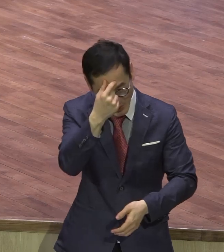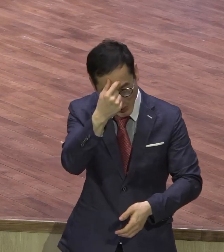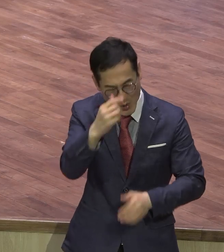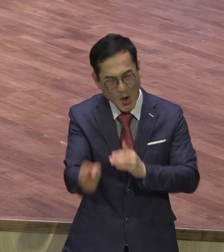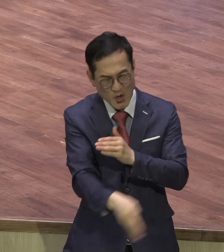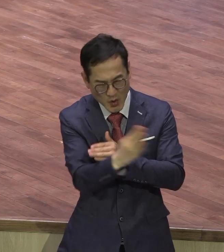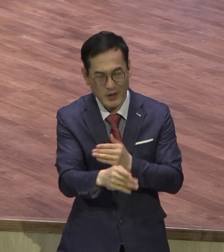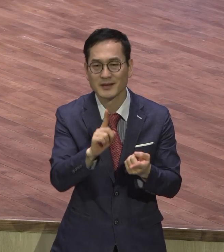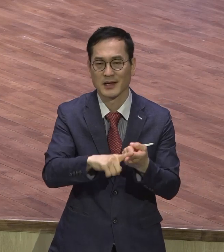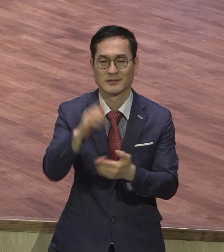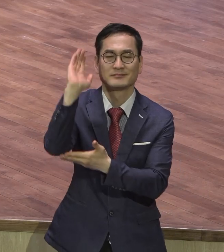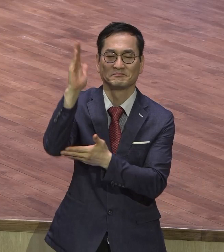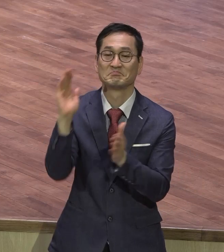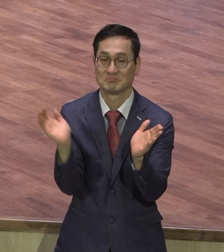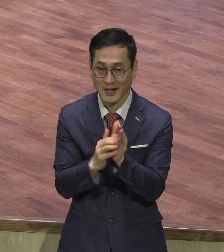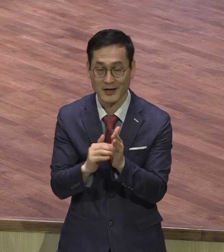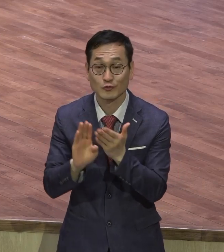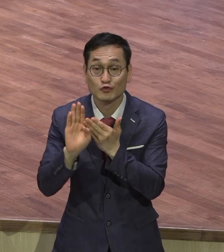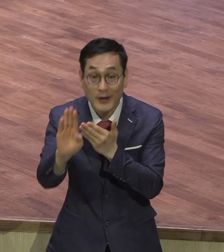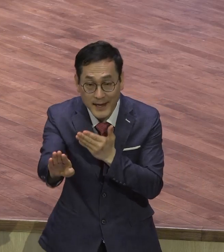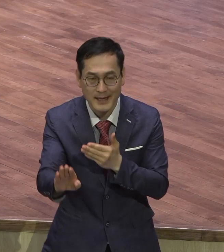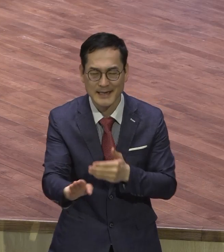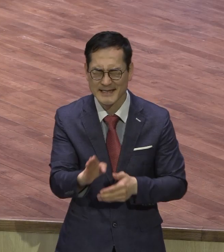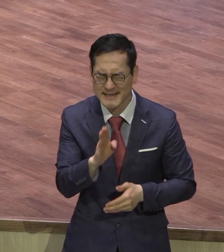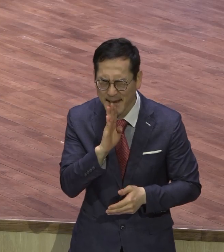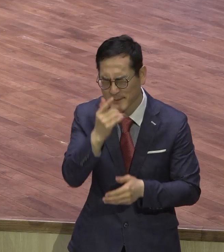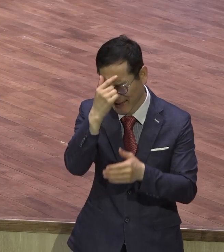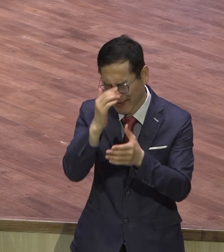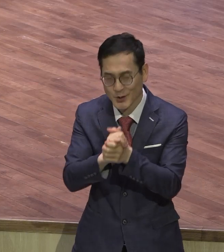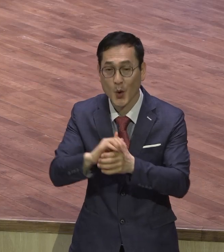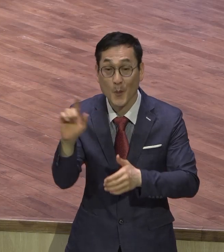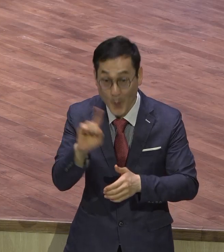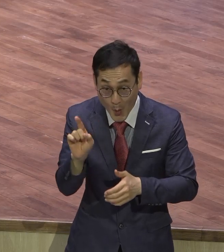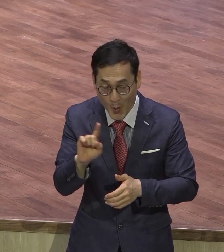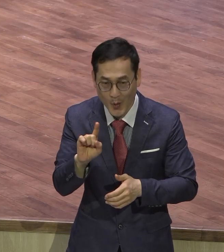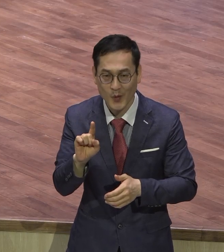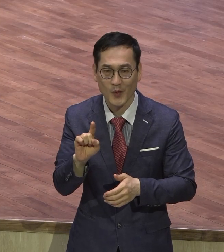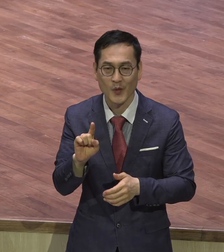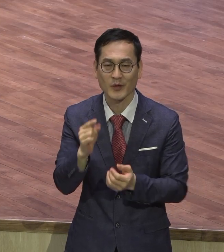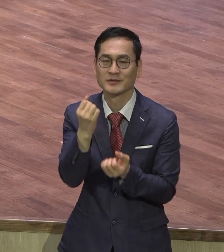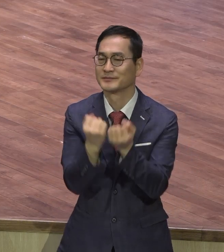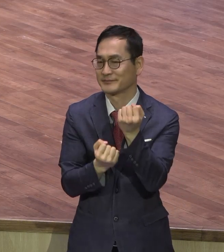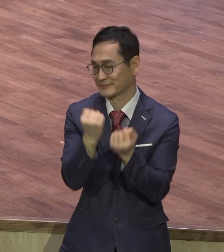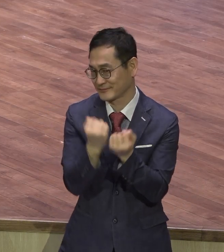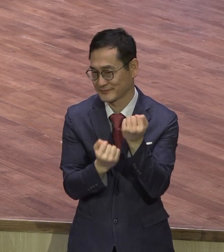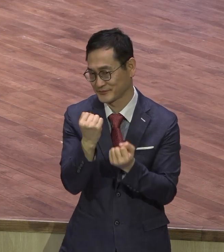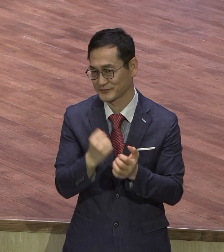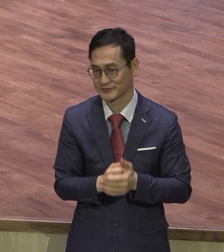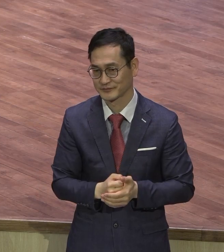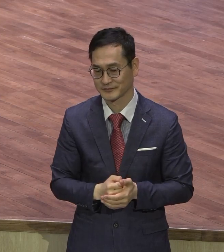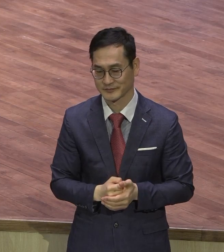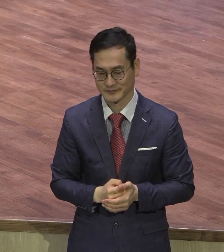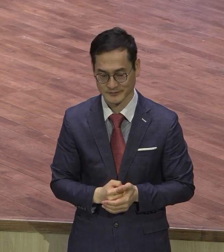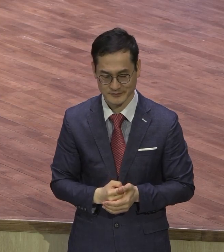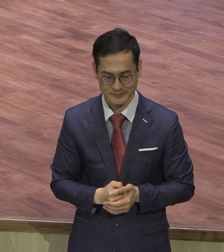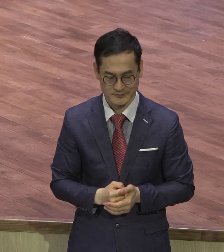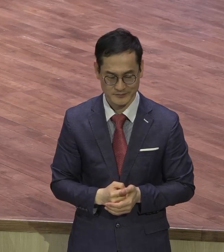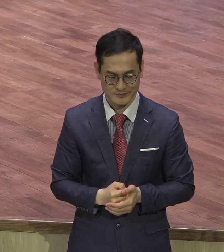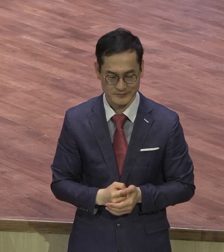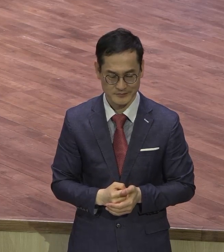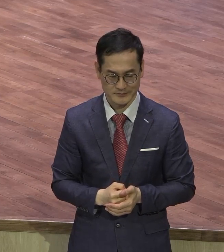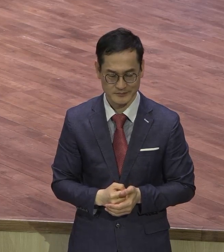후에 참된 기도가 무엇인지에 대해서 비교해서 설명해 주십니다. 6절입니다.